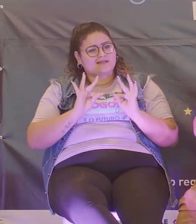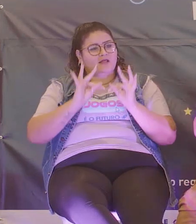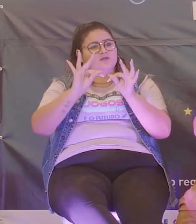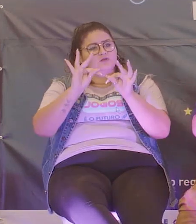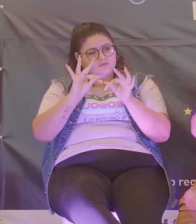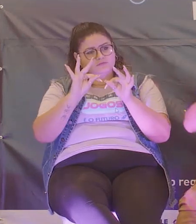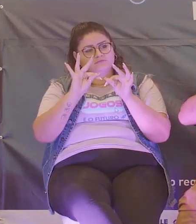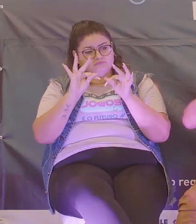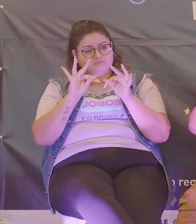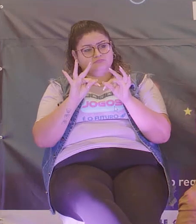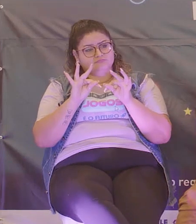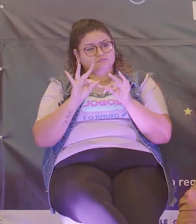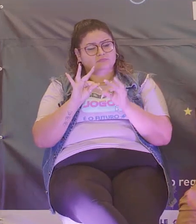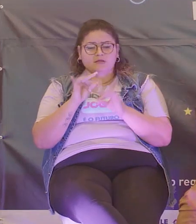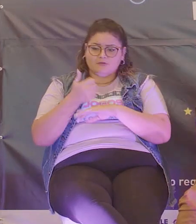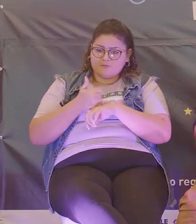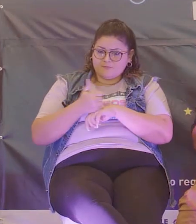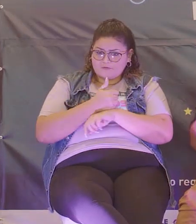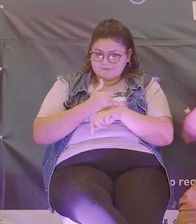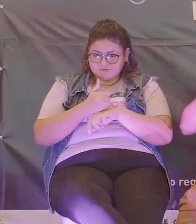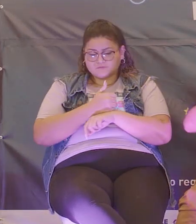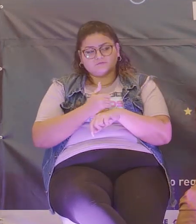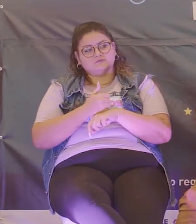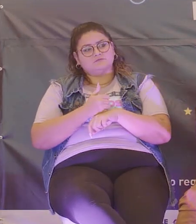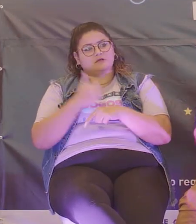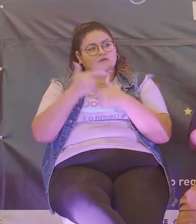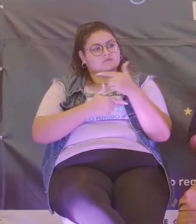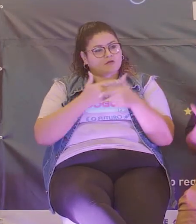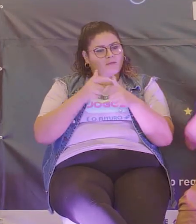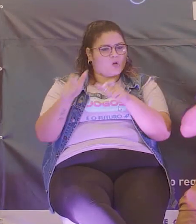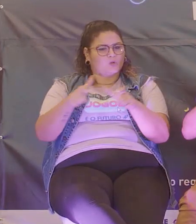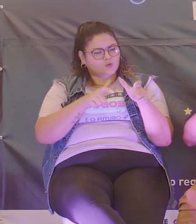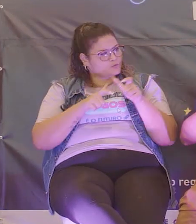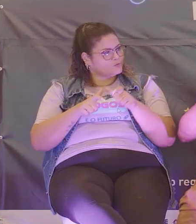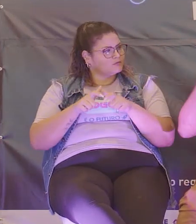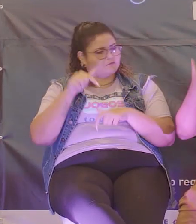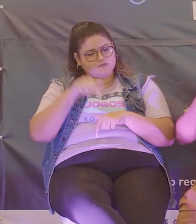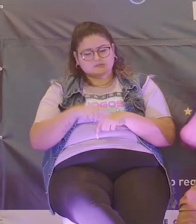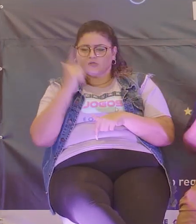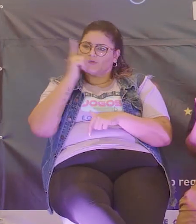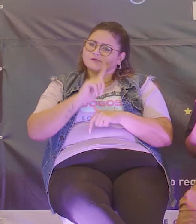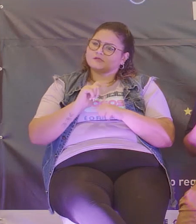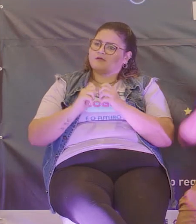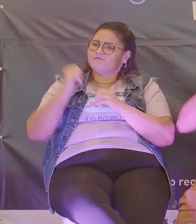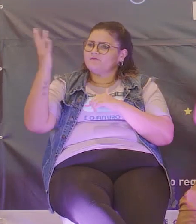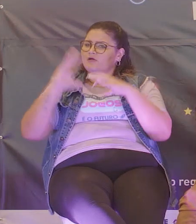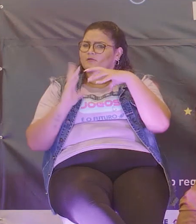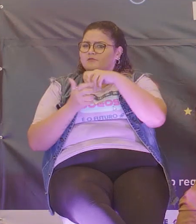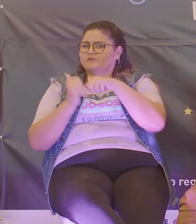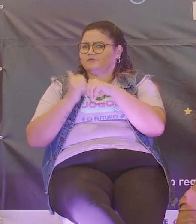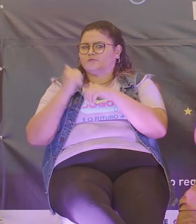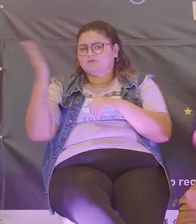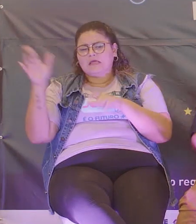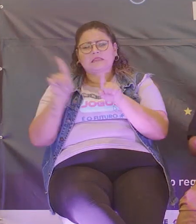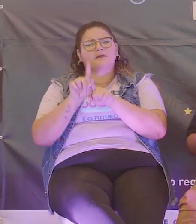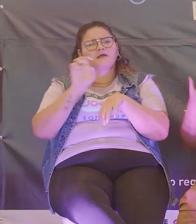em volta aí, então as profissões elas são muito amplas, você não trabalha só num lugar, você daqui consegue trabalhar para empresas internacionais, para empresas de outros